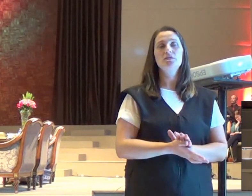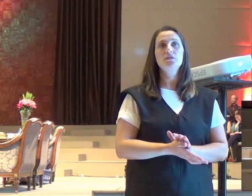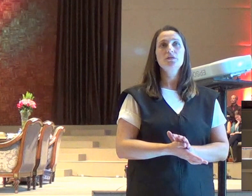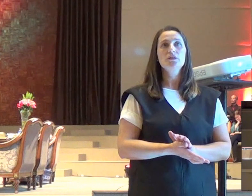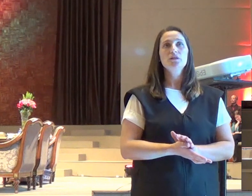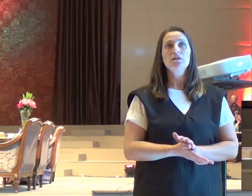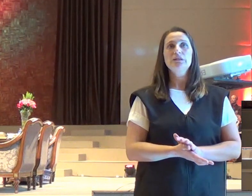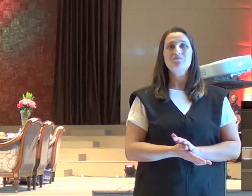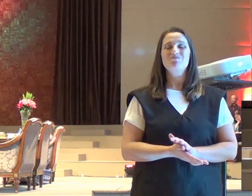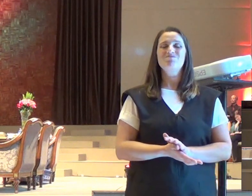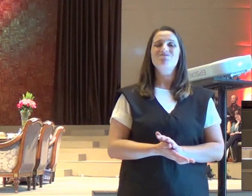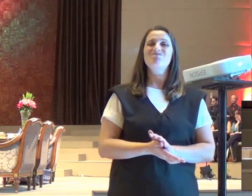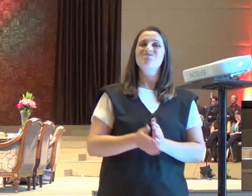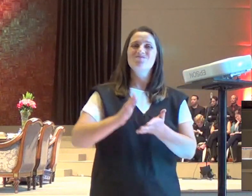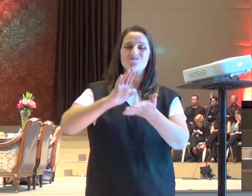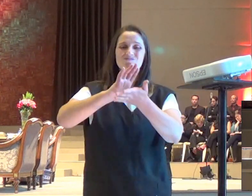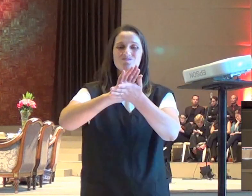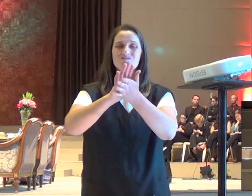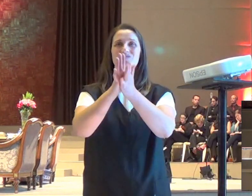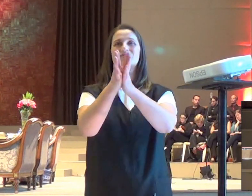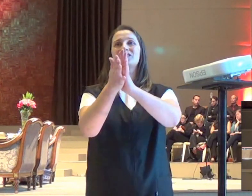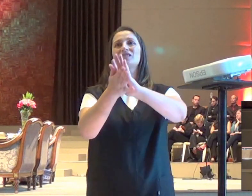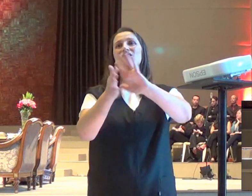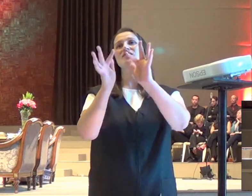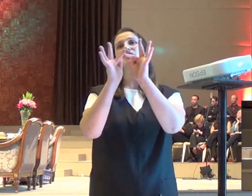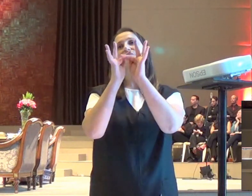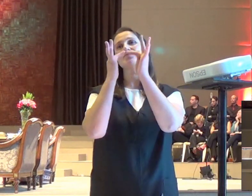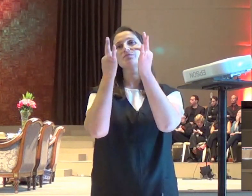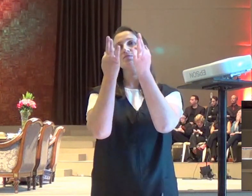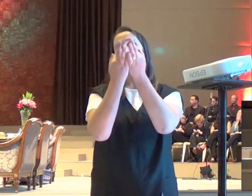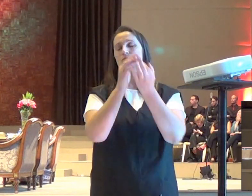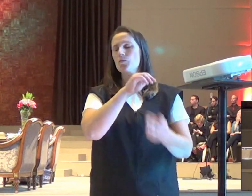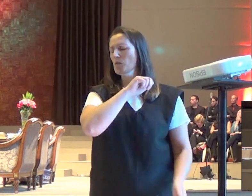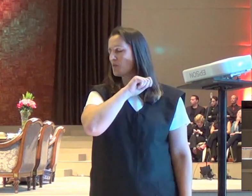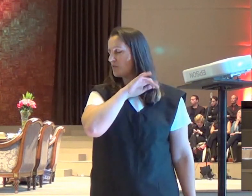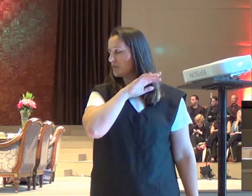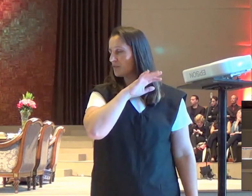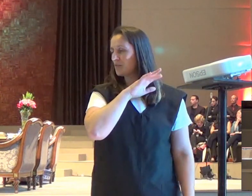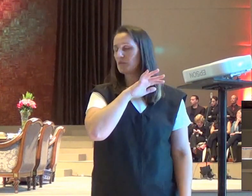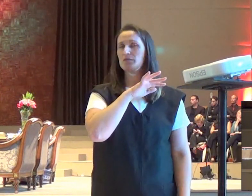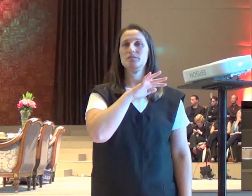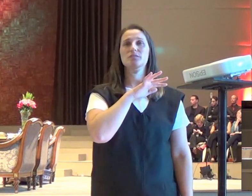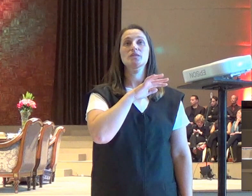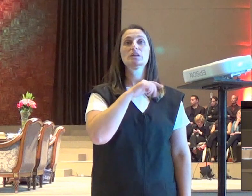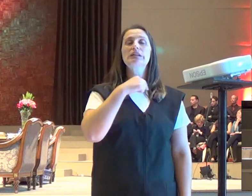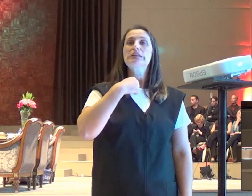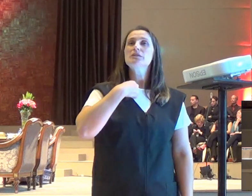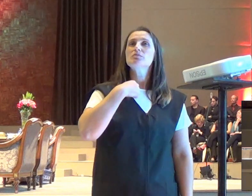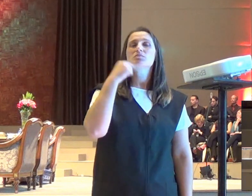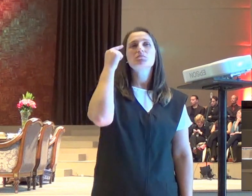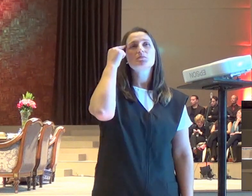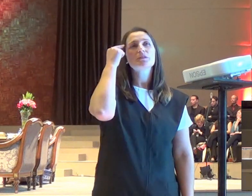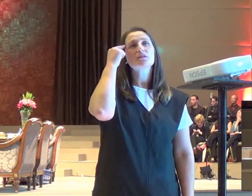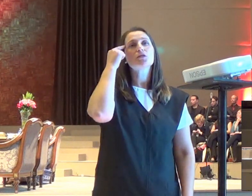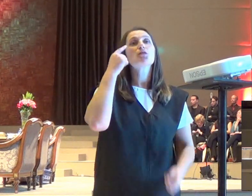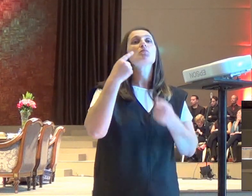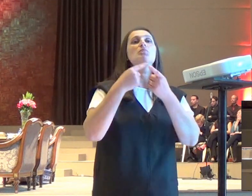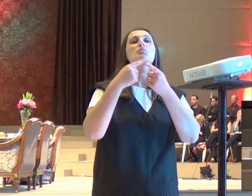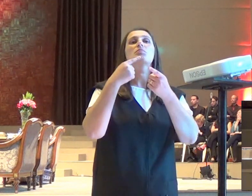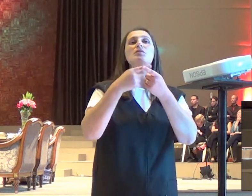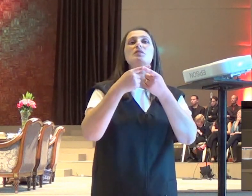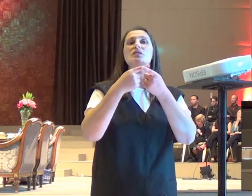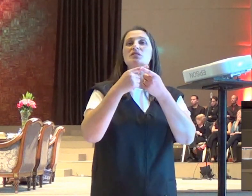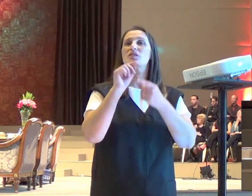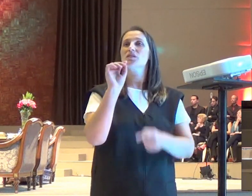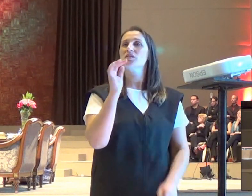e aquilo vira uma tragédia dentro daquela casa, horrível, e a gente fica pensando por que essa tragédia aconteceu,